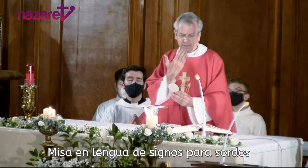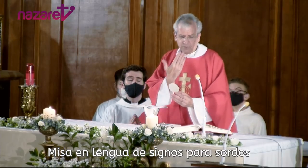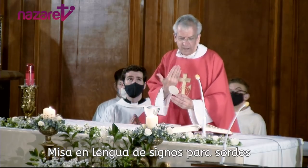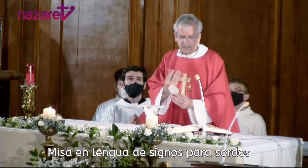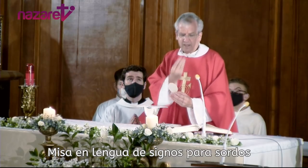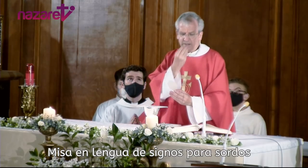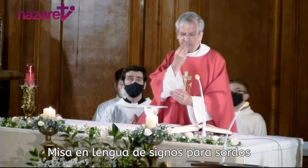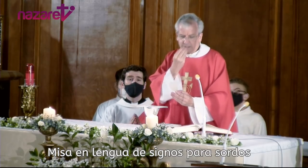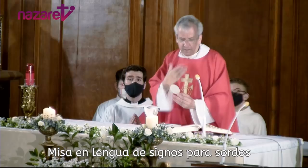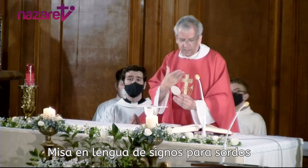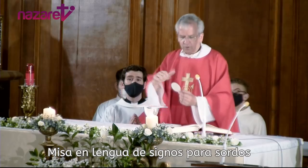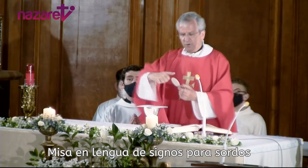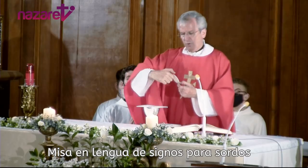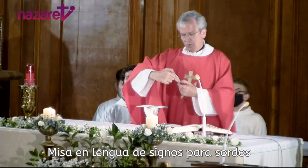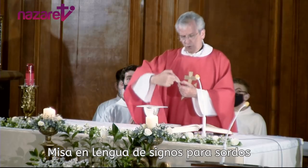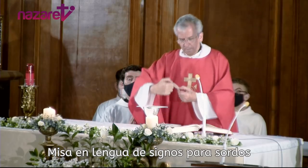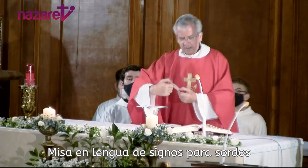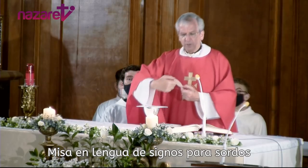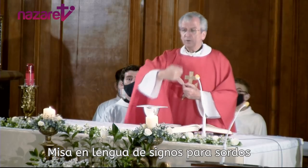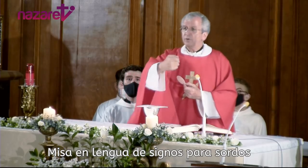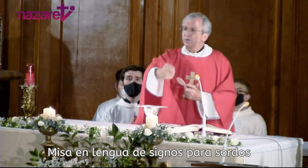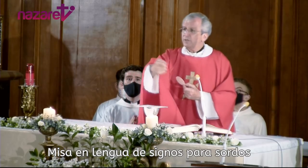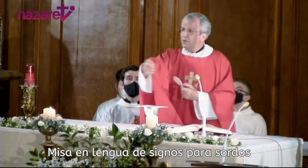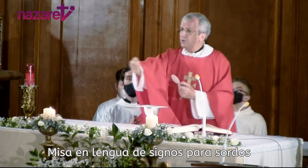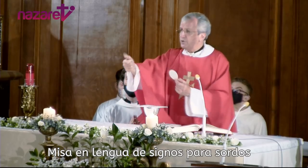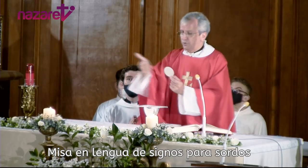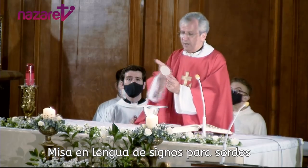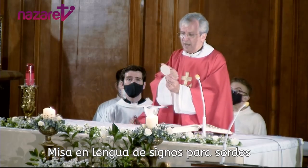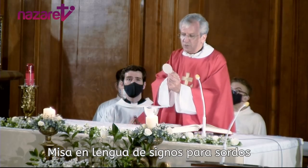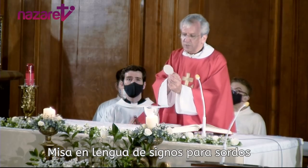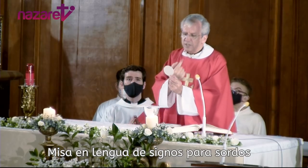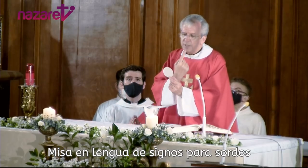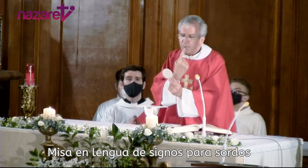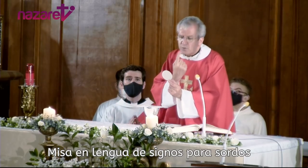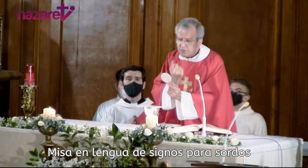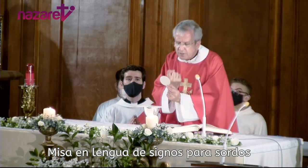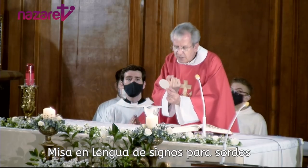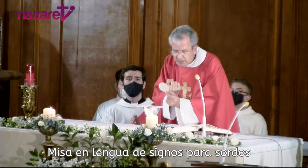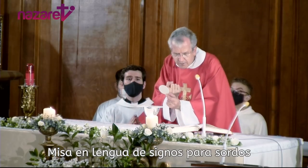dando gracias, te bendijo, lo partió y lo dio a sus discípulos, diciendo: